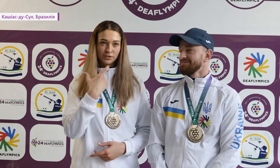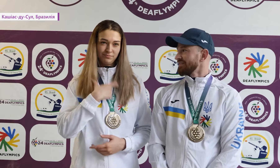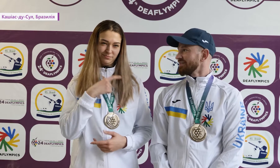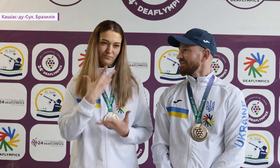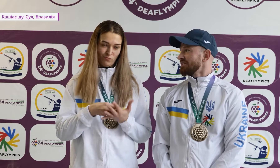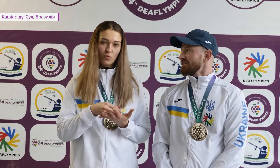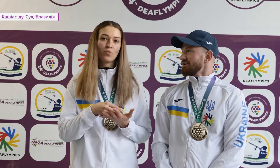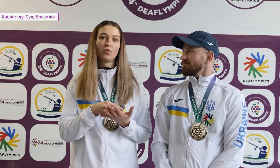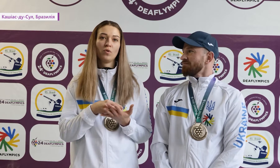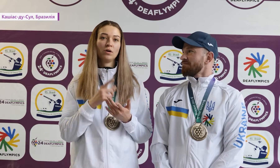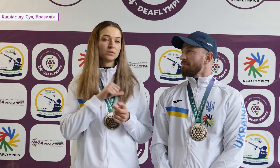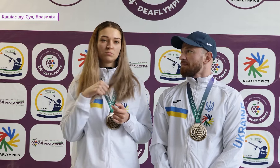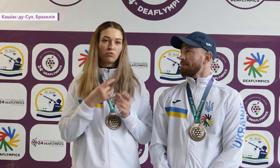неї. Особисто за себе